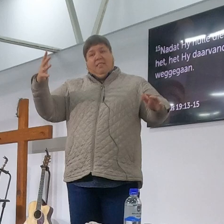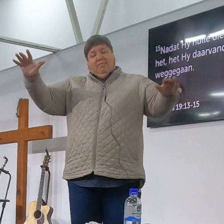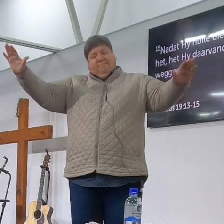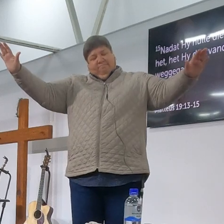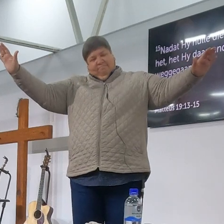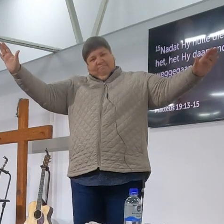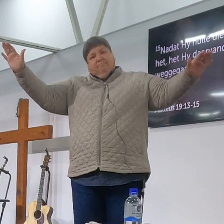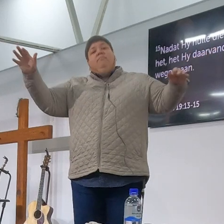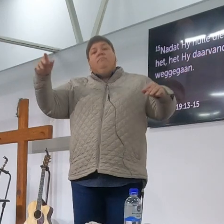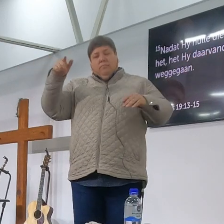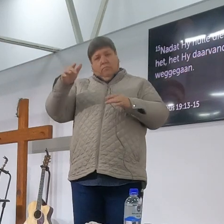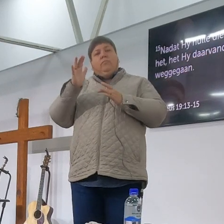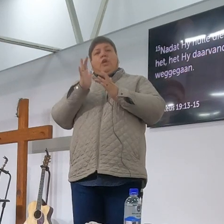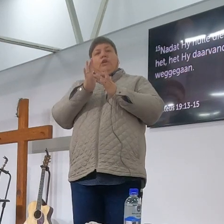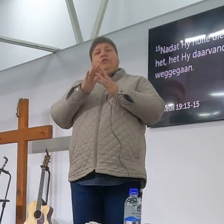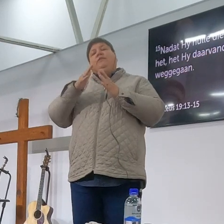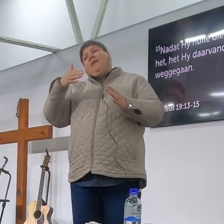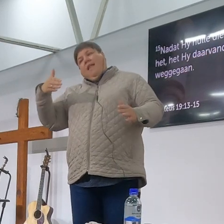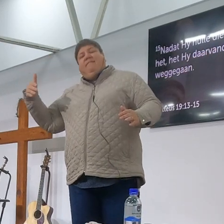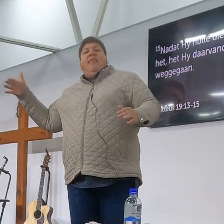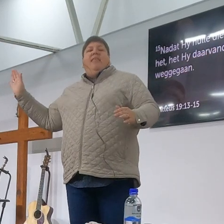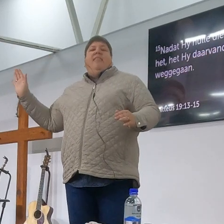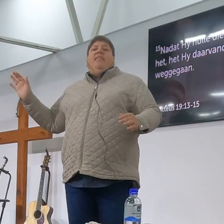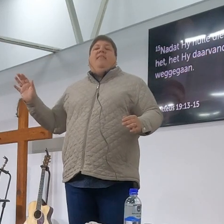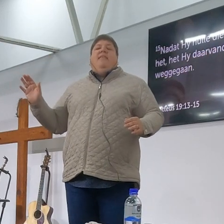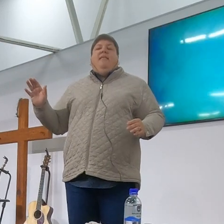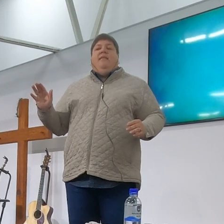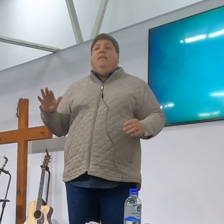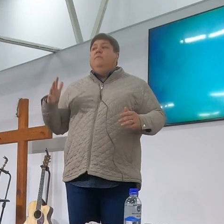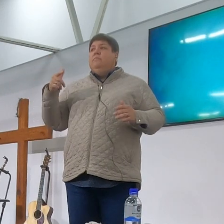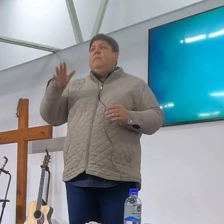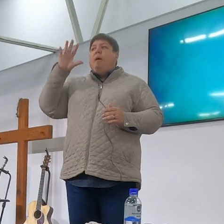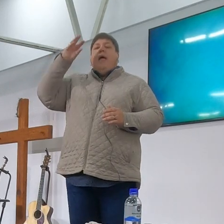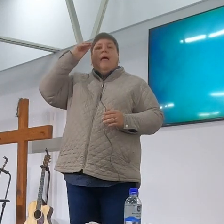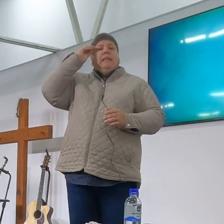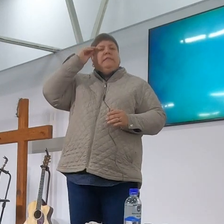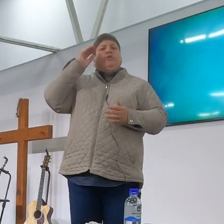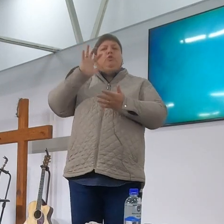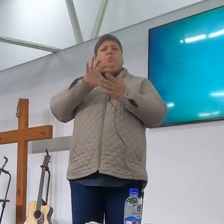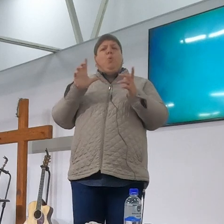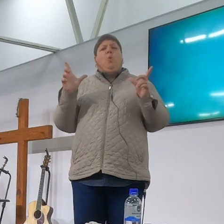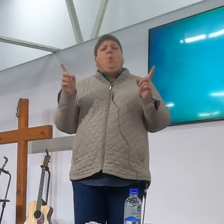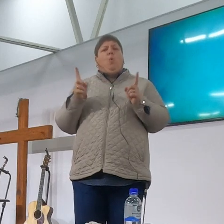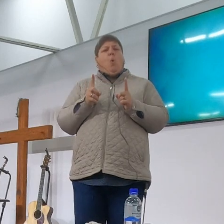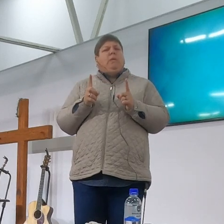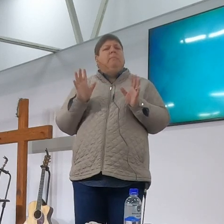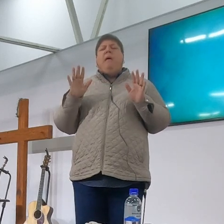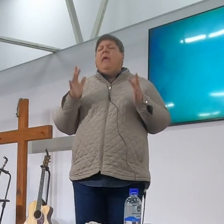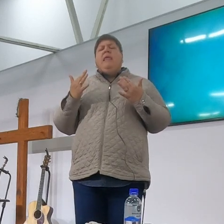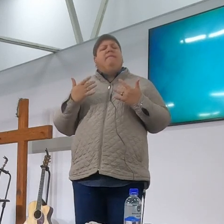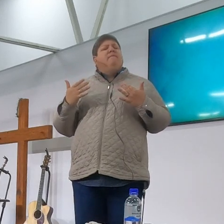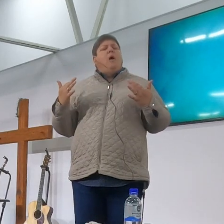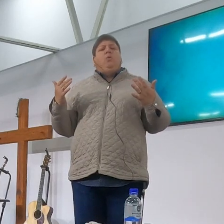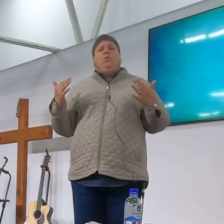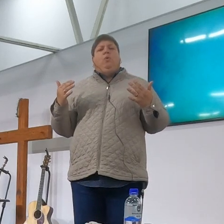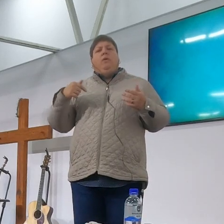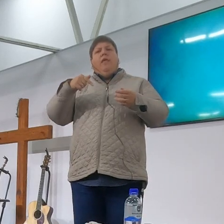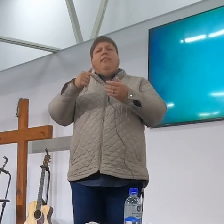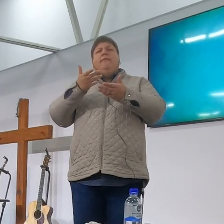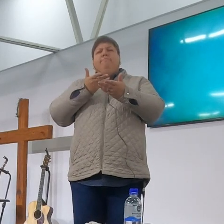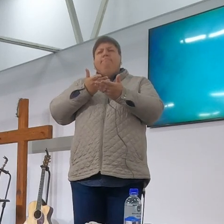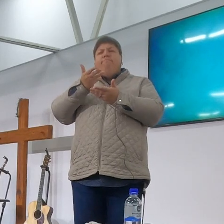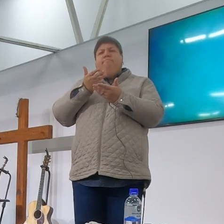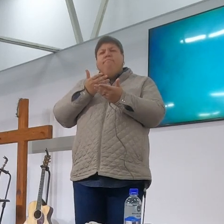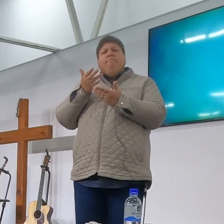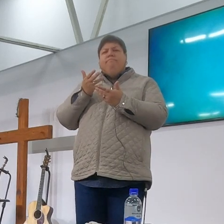het, het hy daar vandaan weggegaan. Nou, hier het ons een baie interessante story, dit is een kort story, dit is een eenvoudige story, is net hierdie interactie, net in die